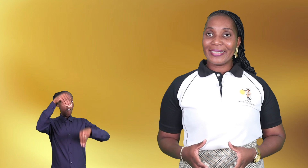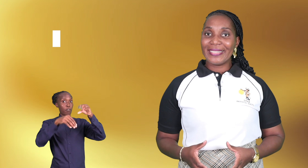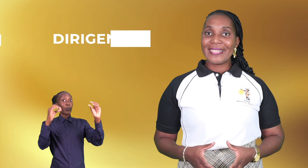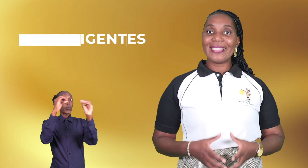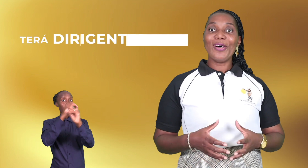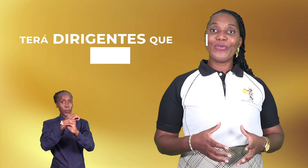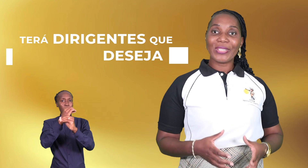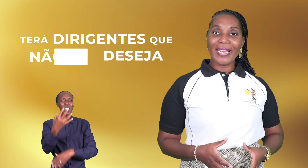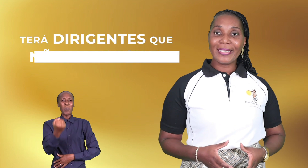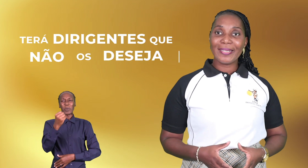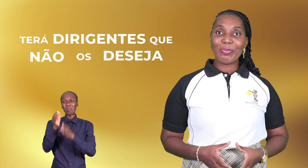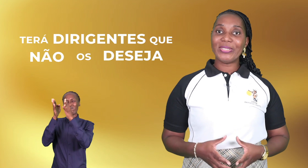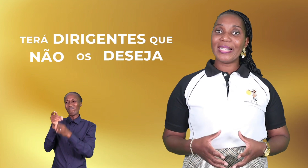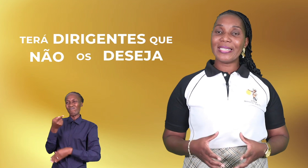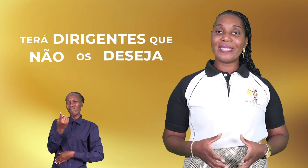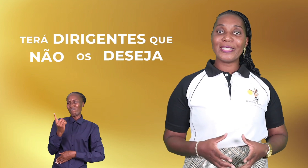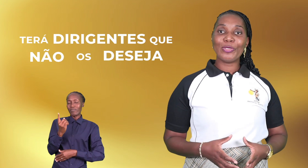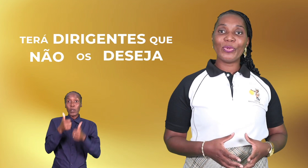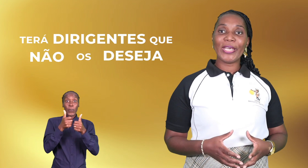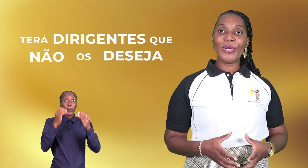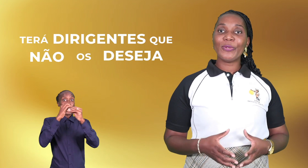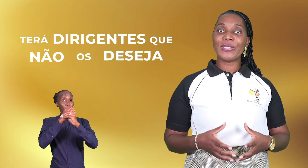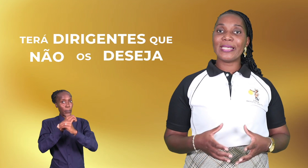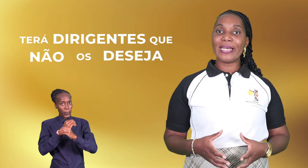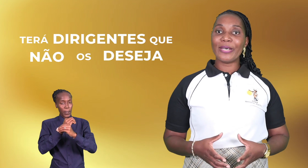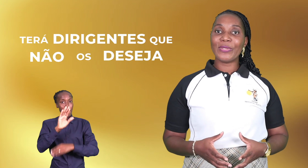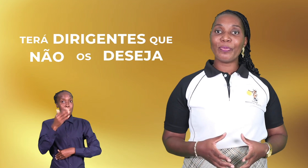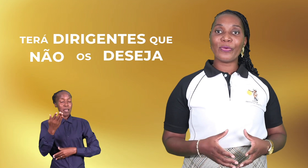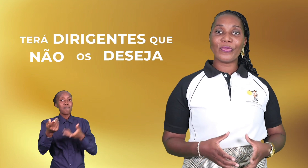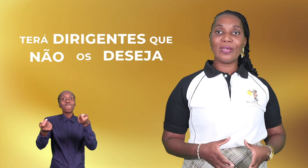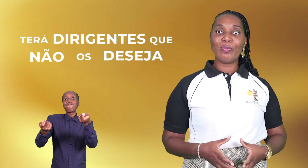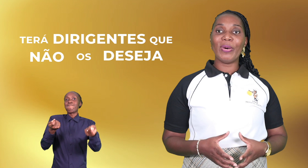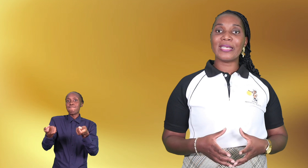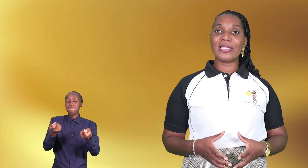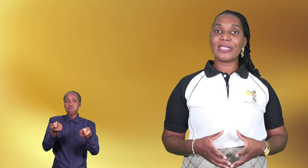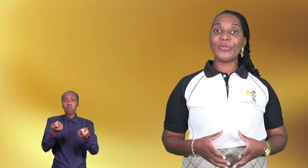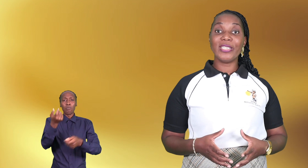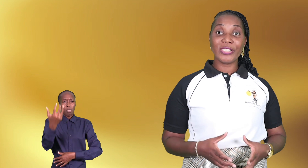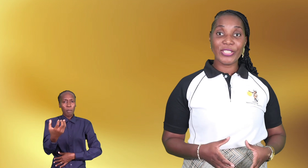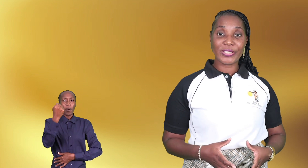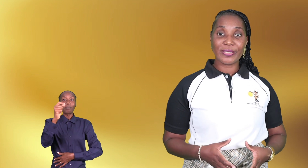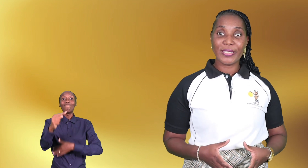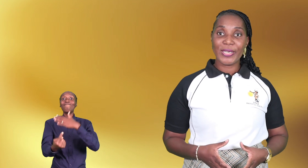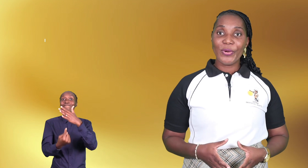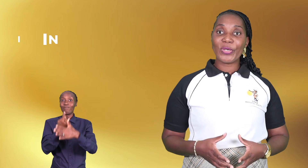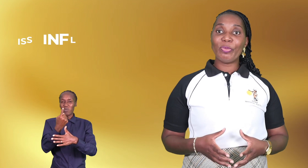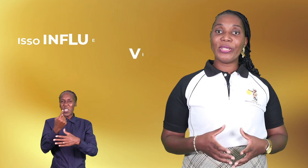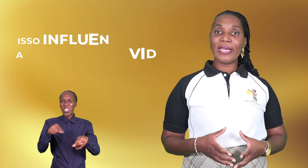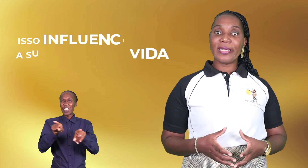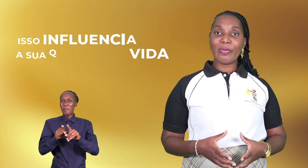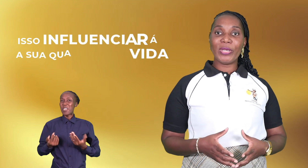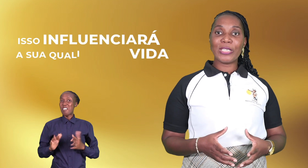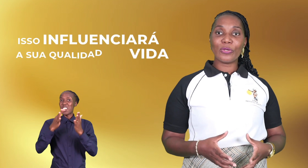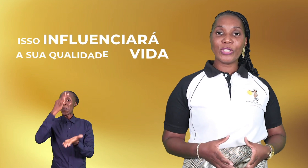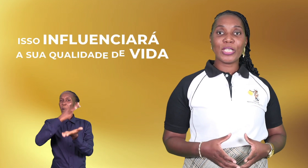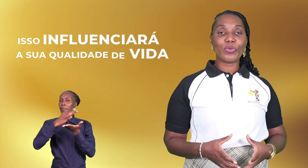votar? Se não votar, poderá ser dirigido por quem considera não ter perfil para ser seu dirigente, o que poderá